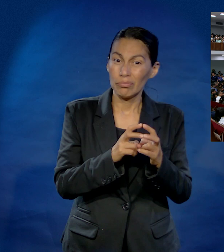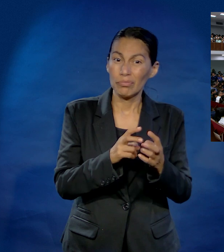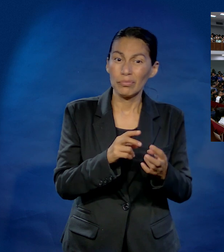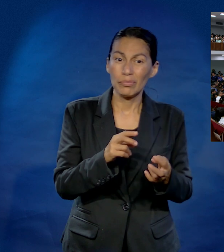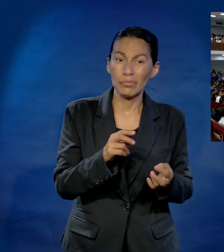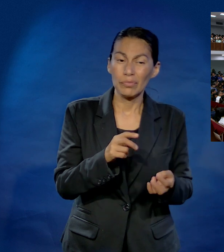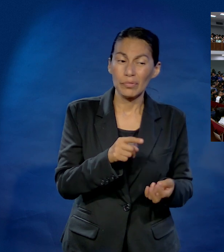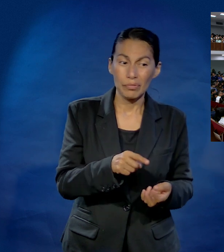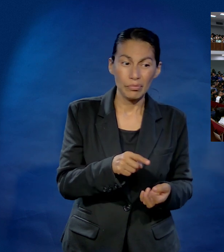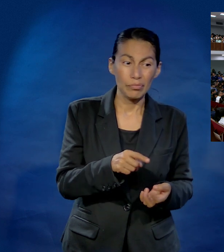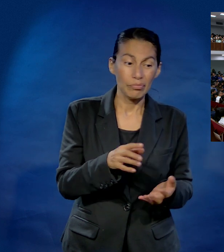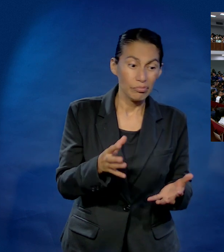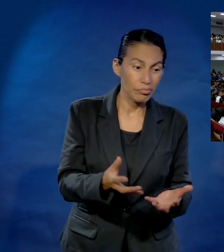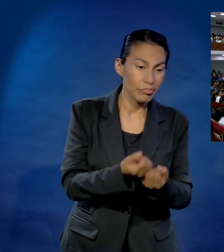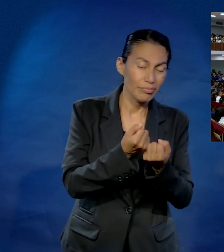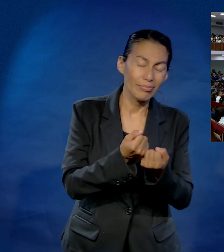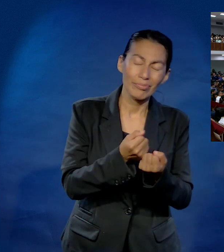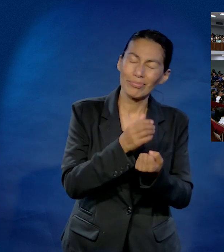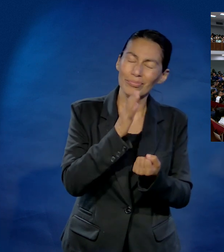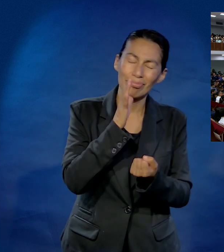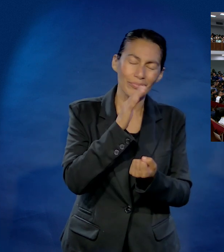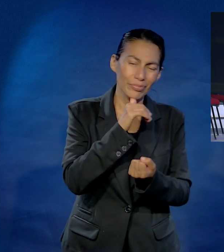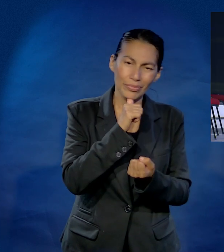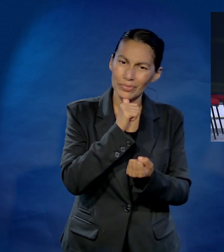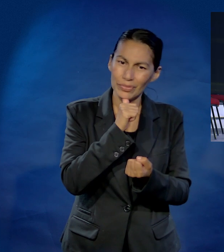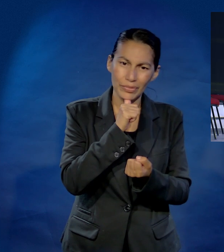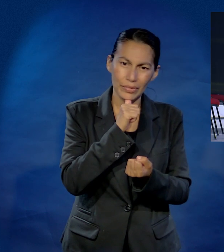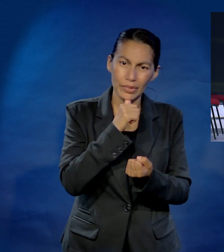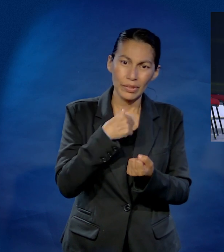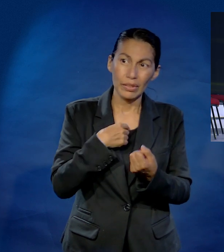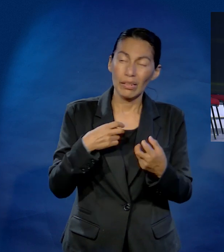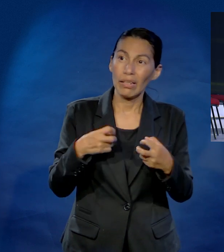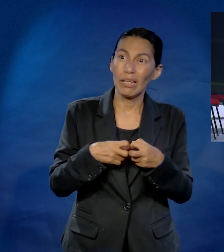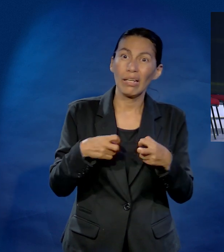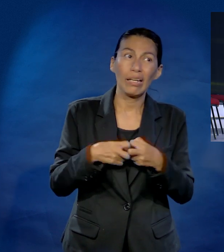ese trabajo, tuvo un mareo en la altura y cayó.